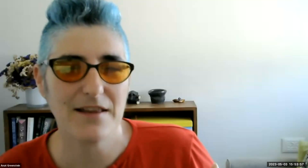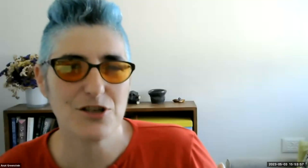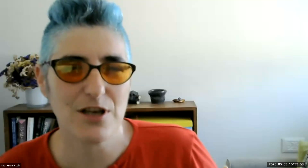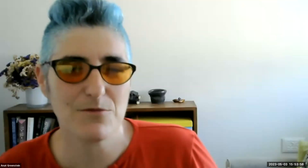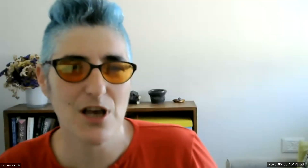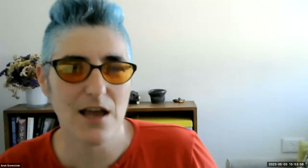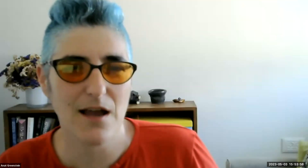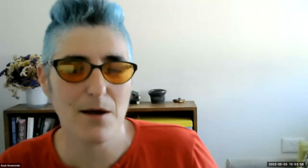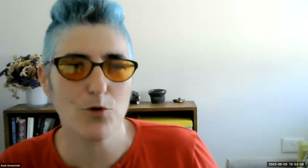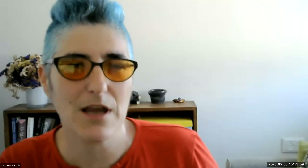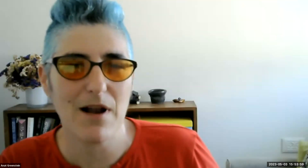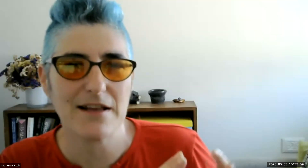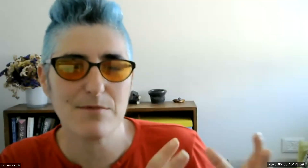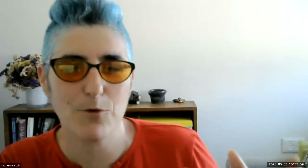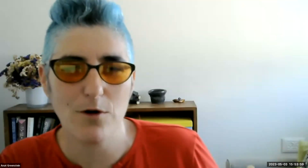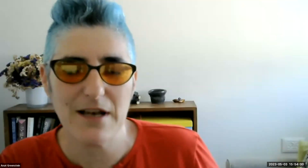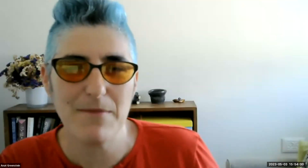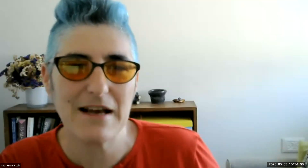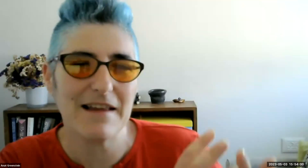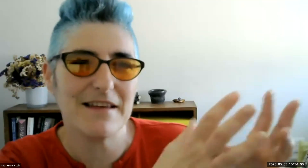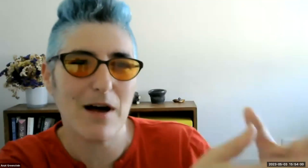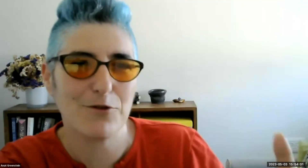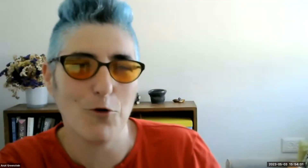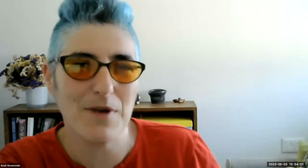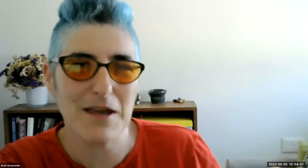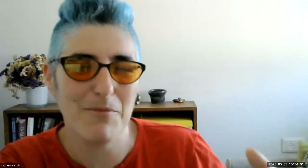אנשים שבונים לעצמם כל מיני מקלטים אטומיים